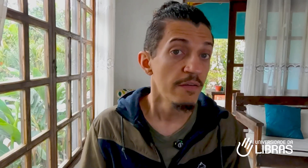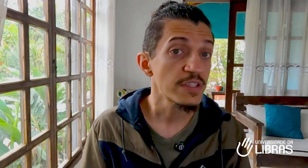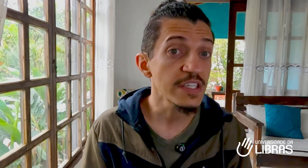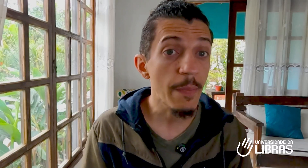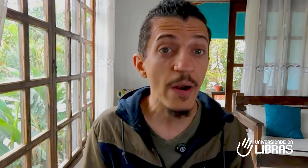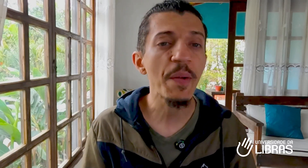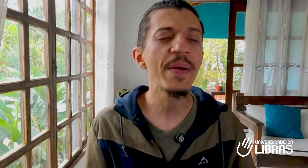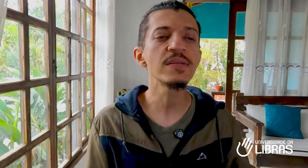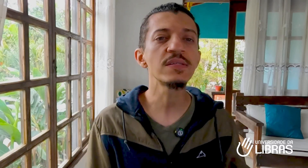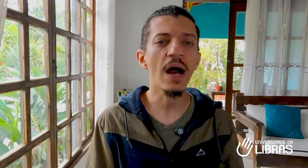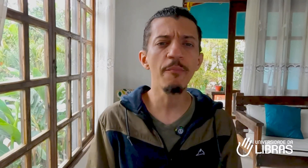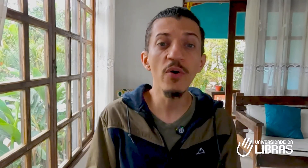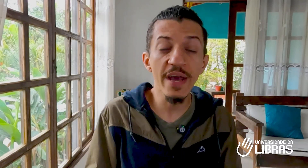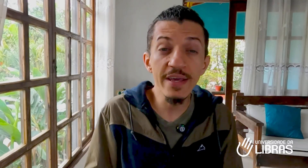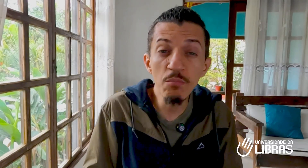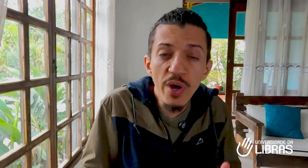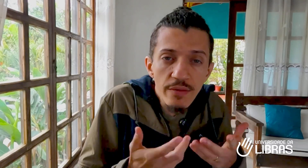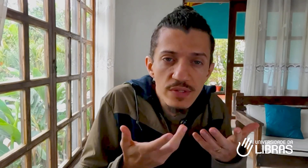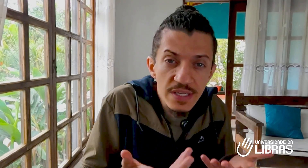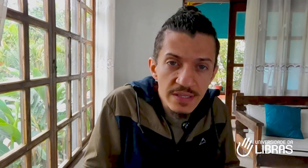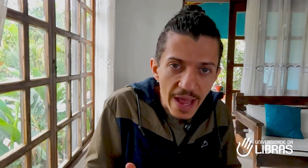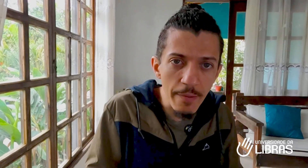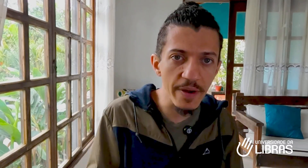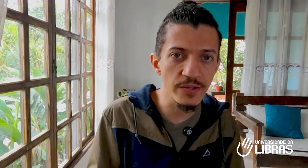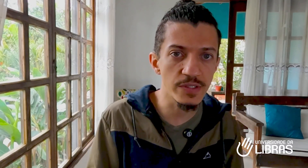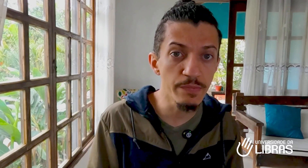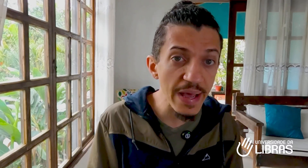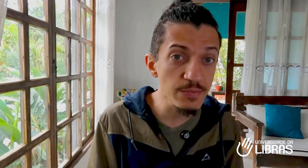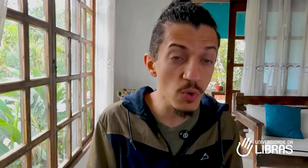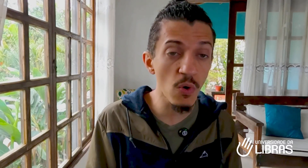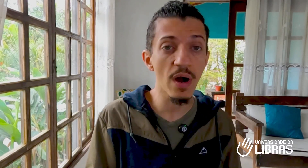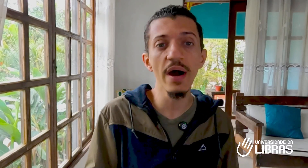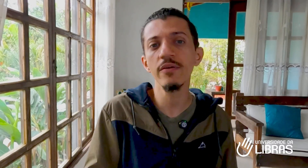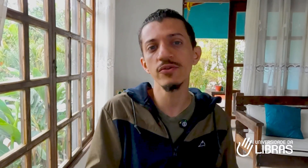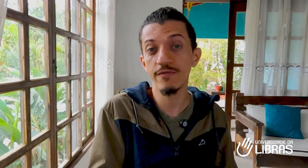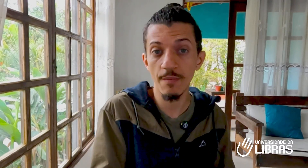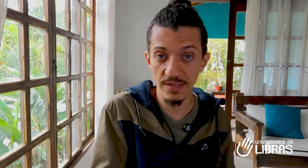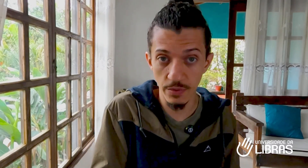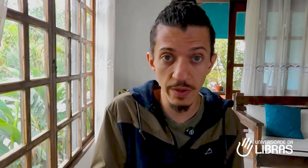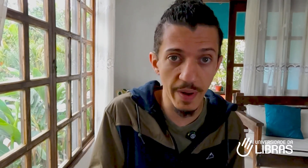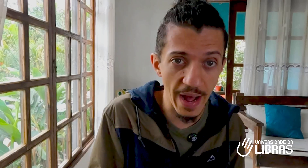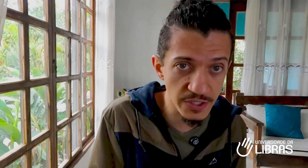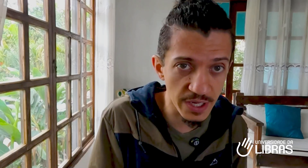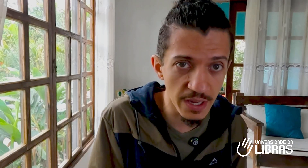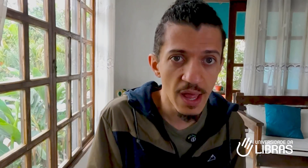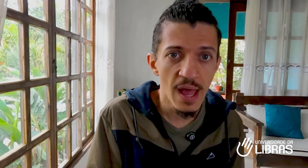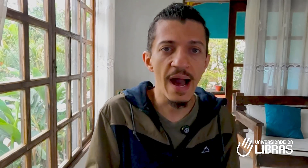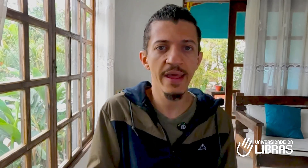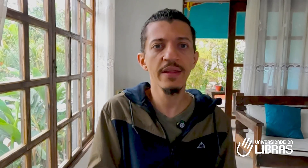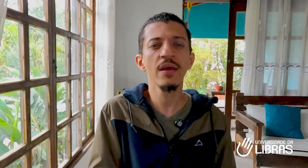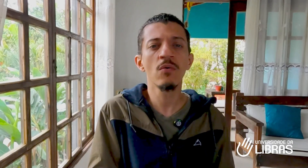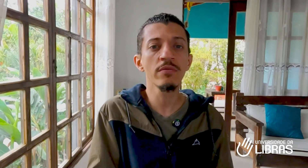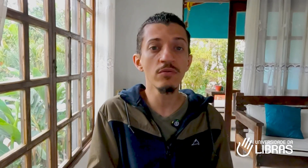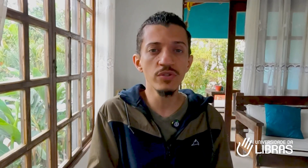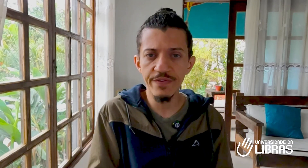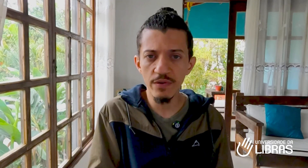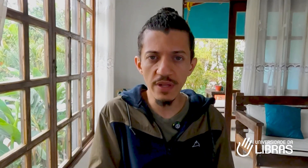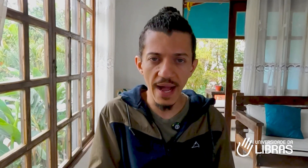Você já parou para pensar por que é que muitos intérpretes, mesmo com anos de formação em prática, ainda encontram dificuldades na